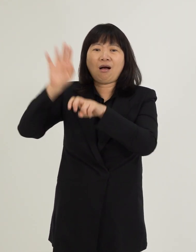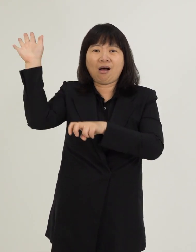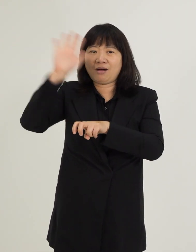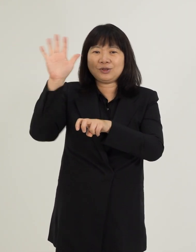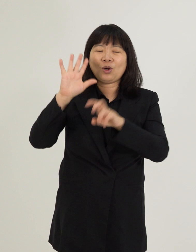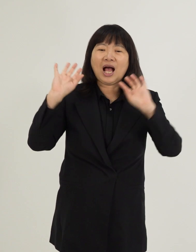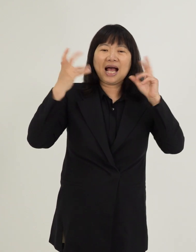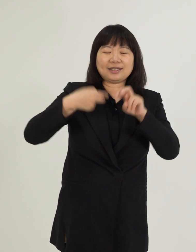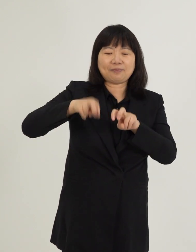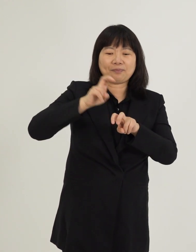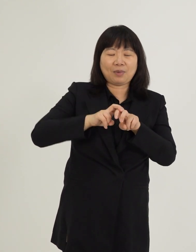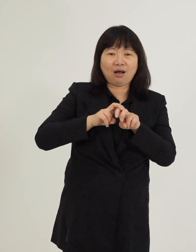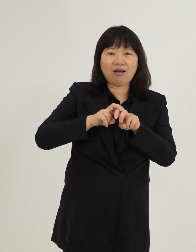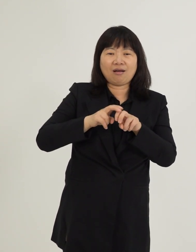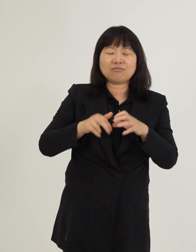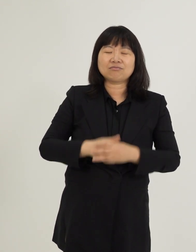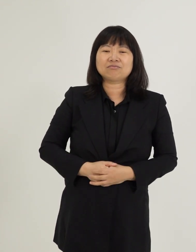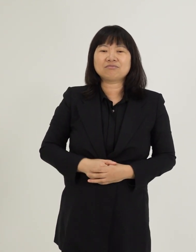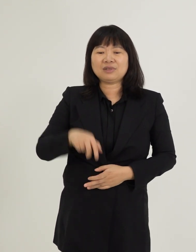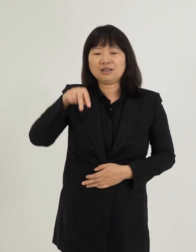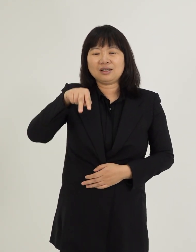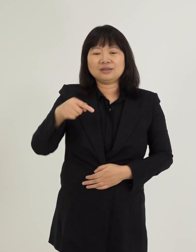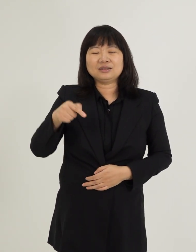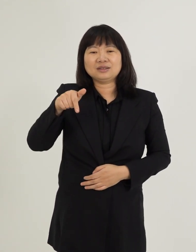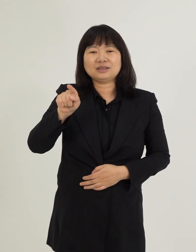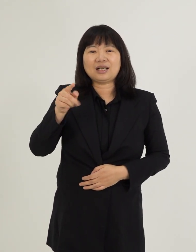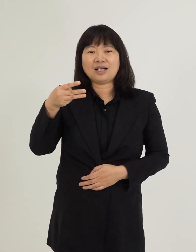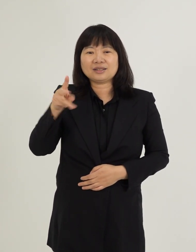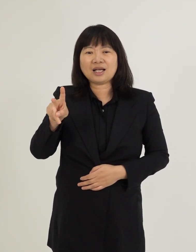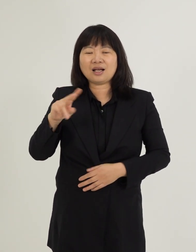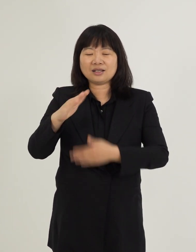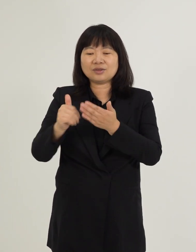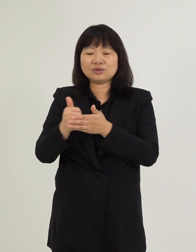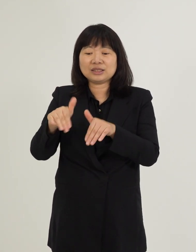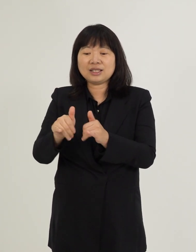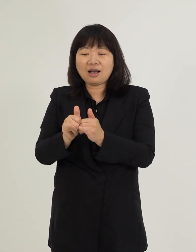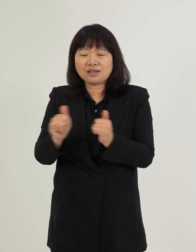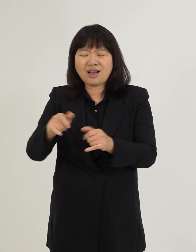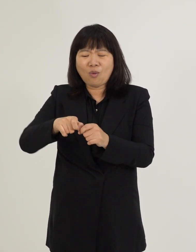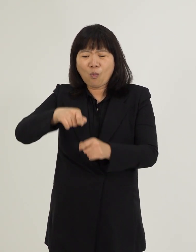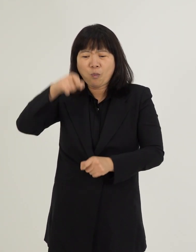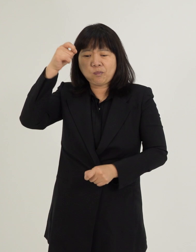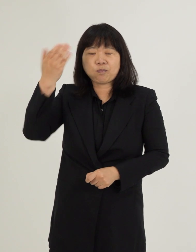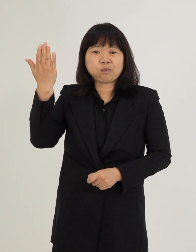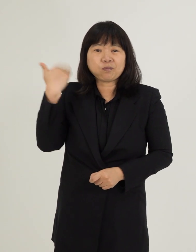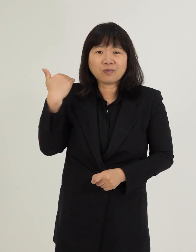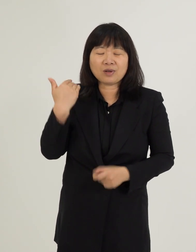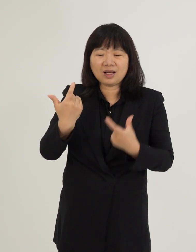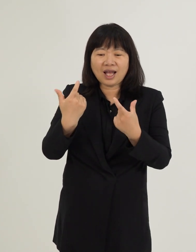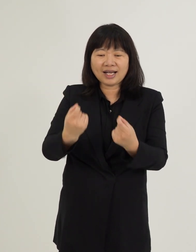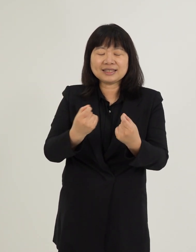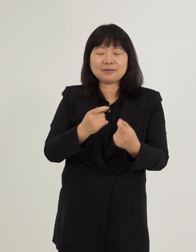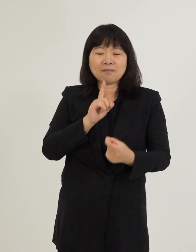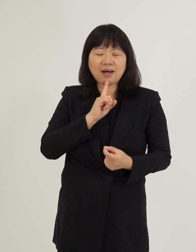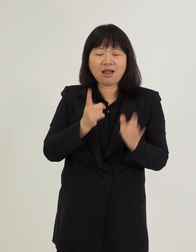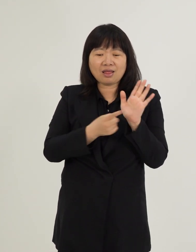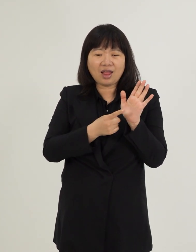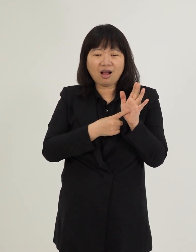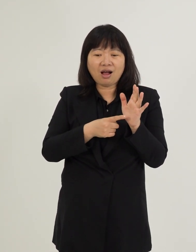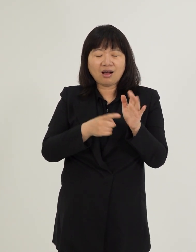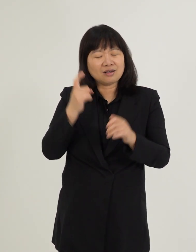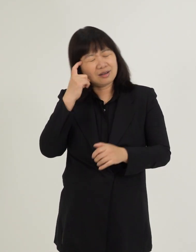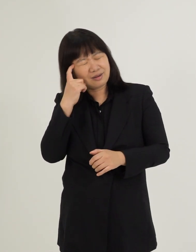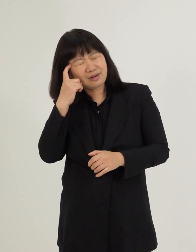우리는 스가랴 선지자가 수백 년 전에 이 예언을 왜 하게 되었는가에